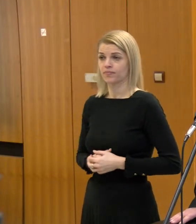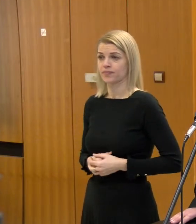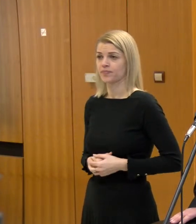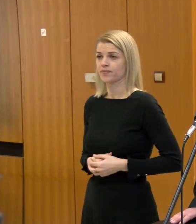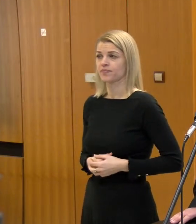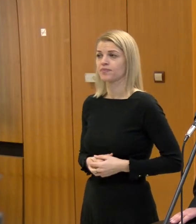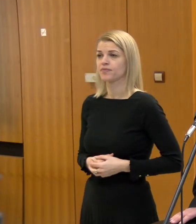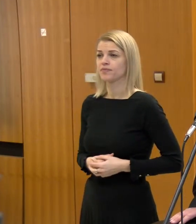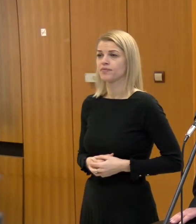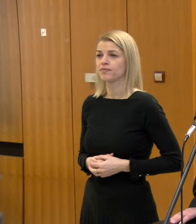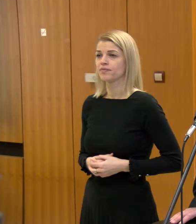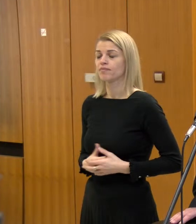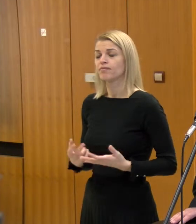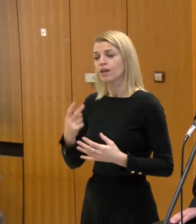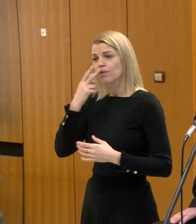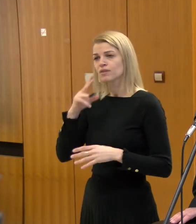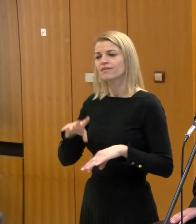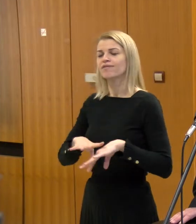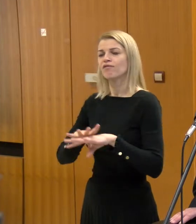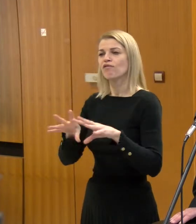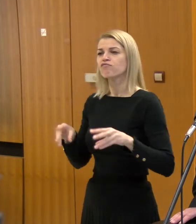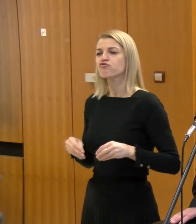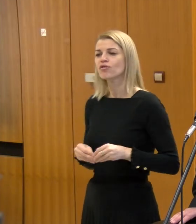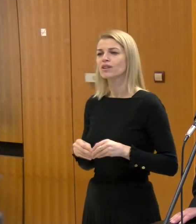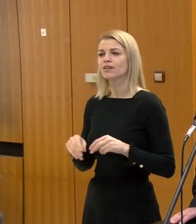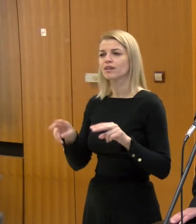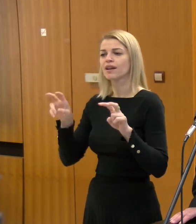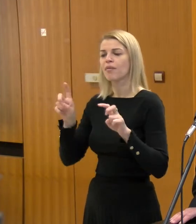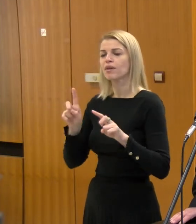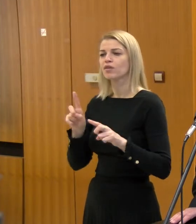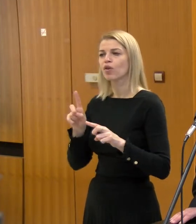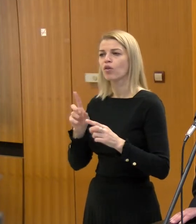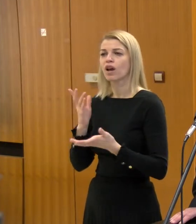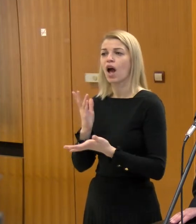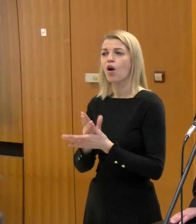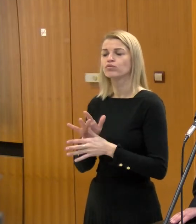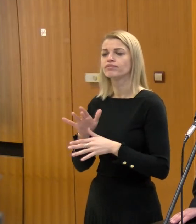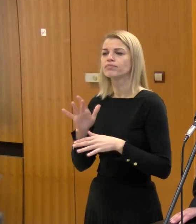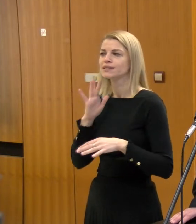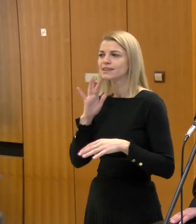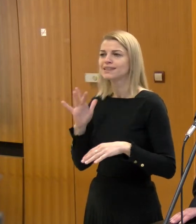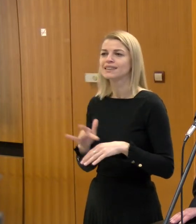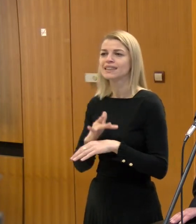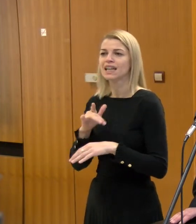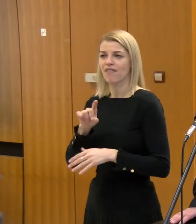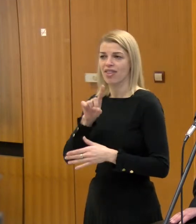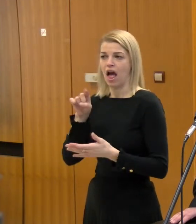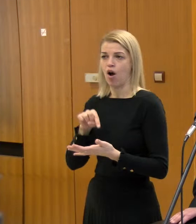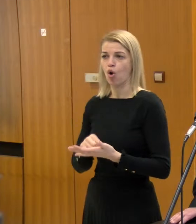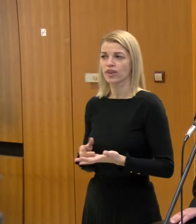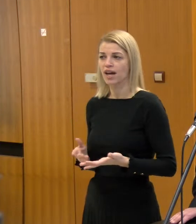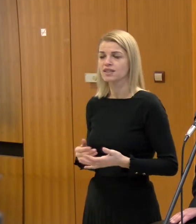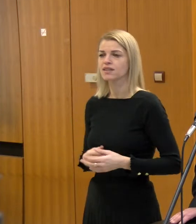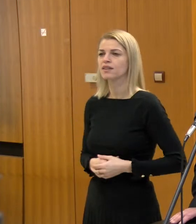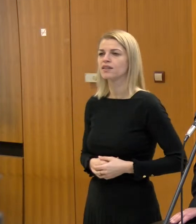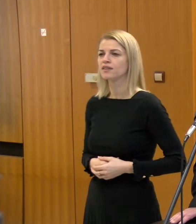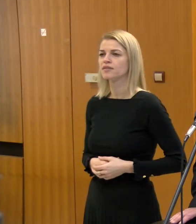Pozrite sa. Všetky témy, ktoré sa týkajú, ktoré už sú citlivé na otázky